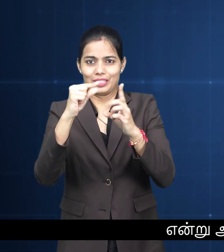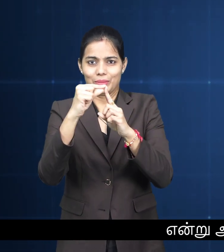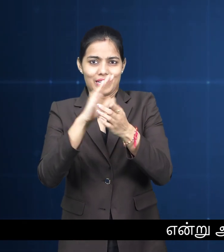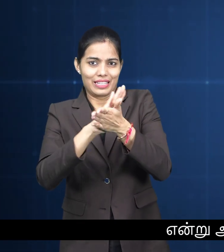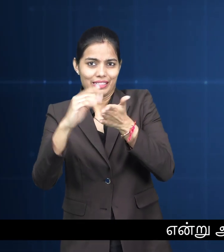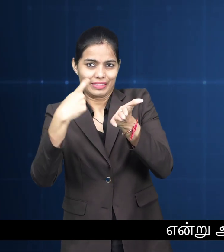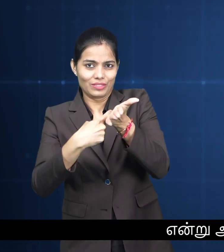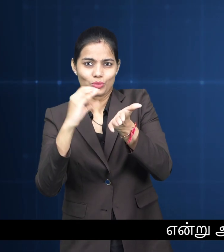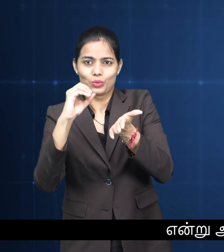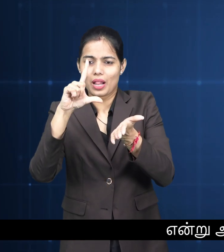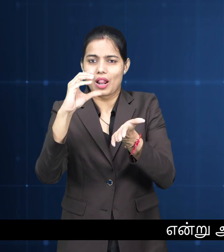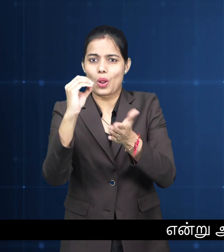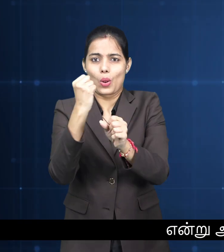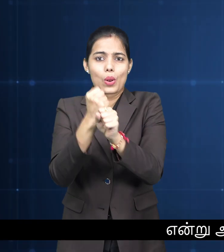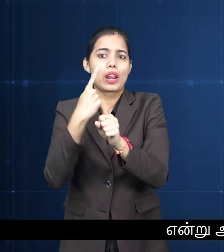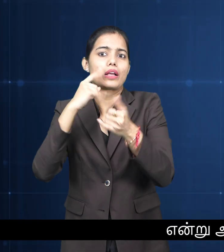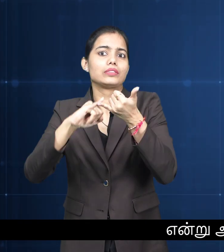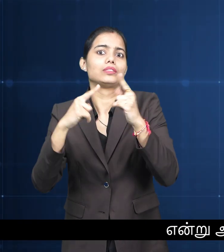அழைக்கப்படுகிறார்.